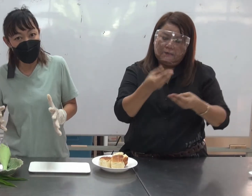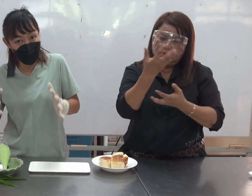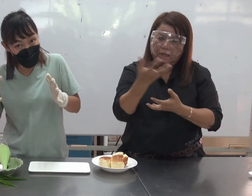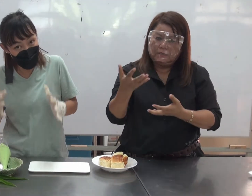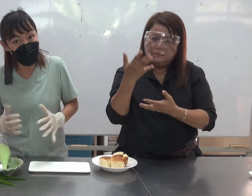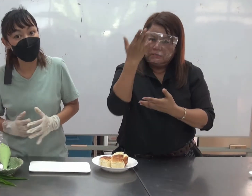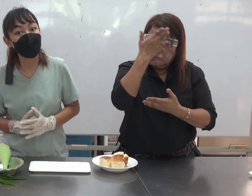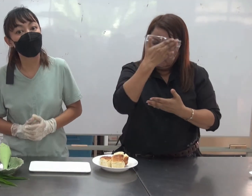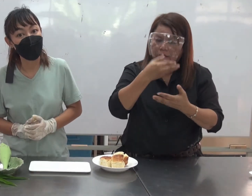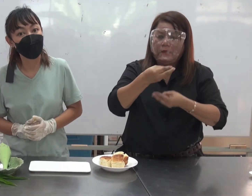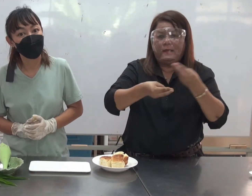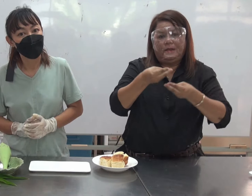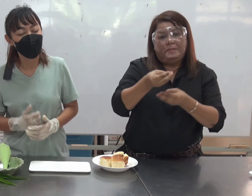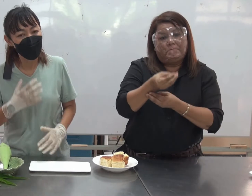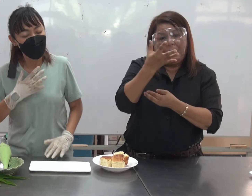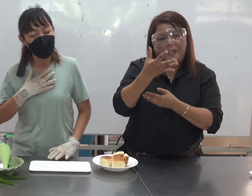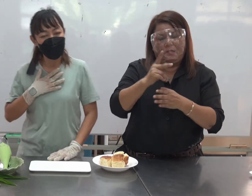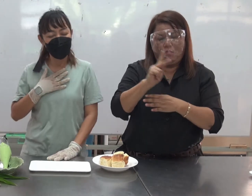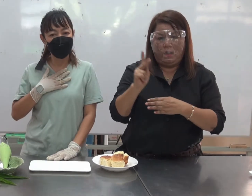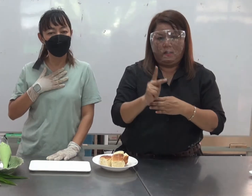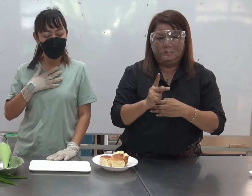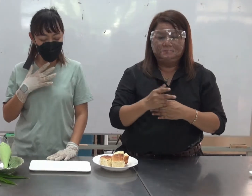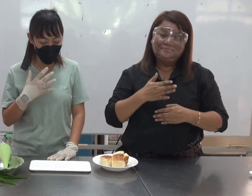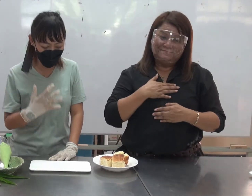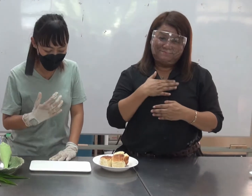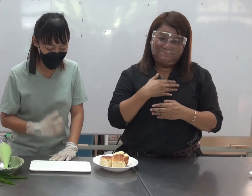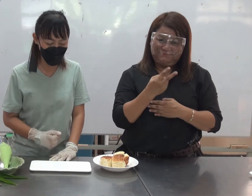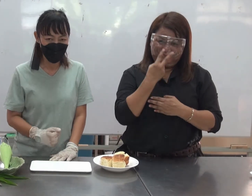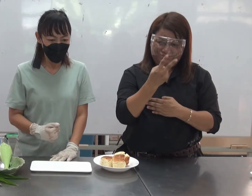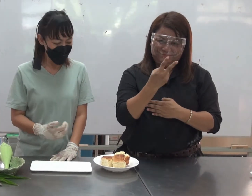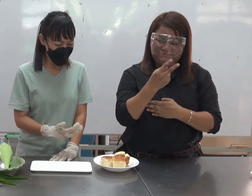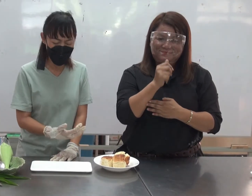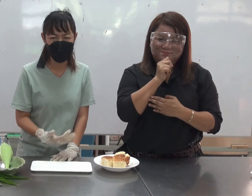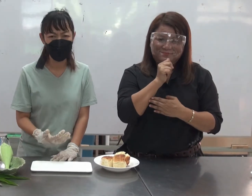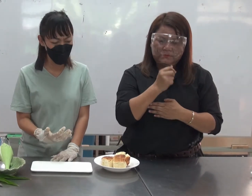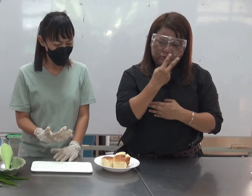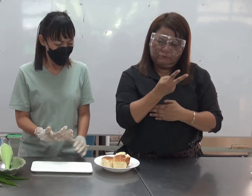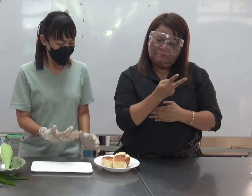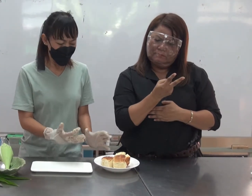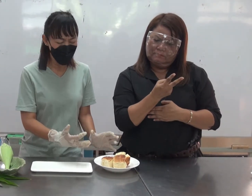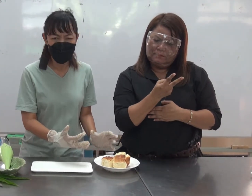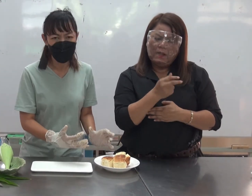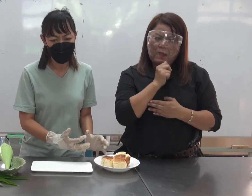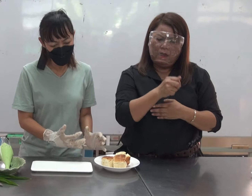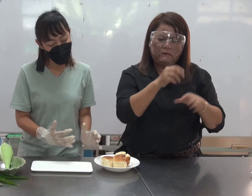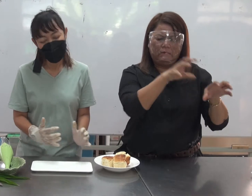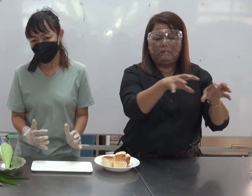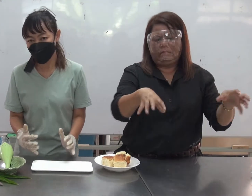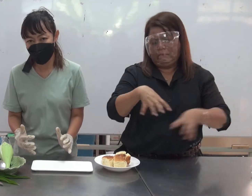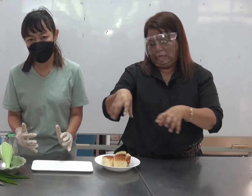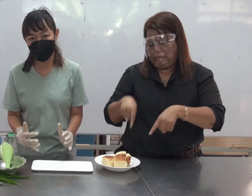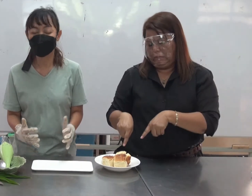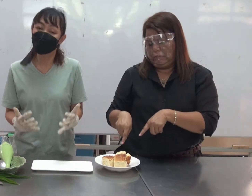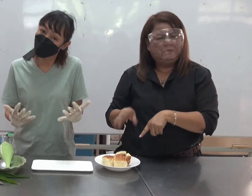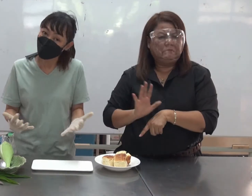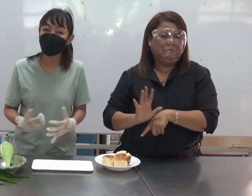ามจะขายได้ราคาแพงกว่าดูอย่างเราเนี่ยเราก็จะมองที่อาหารถ้าเห็นอาหารมันกองๆเลือดเทอะกับอาหารสวย